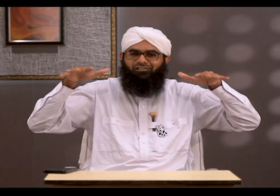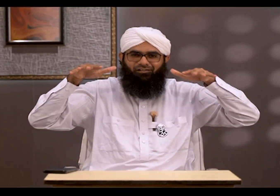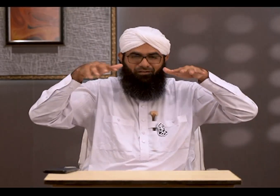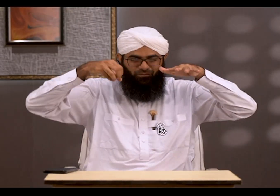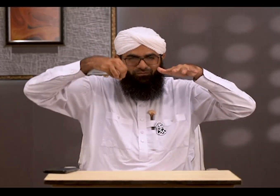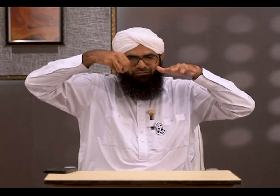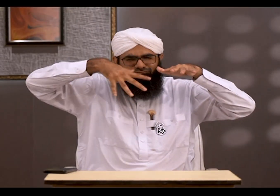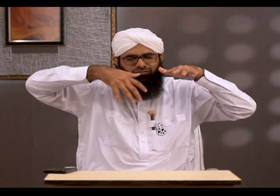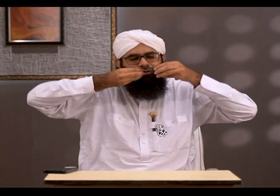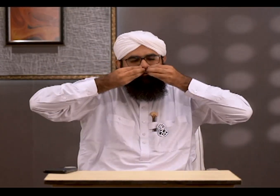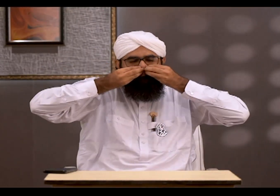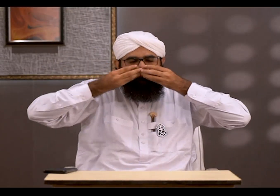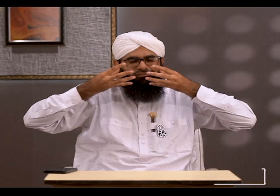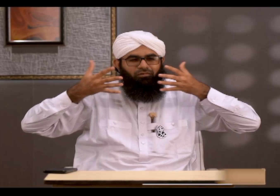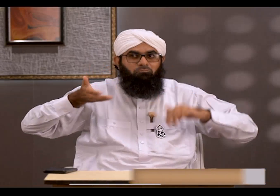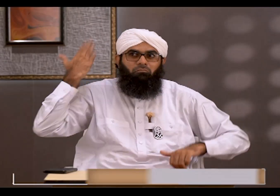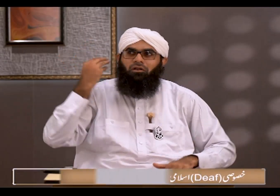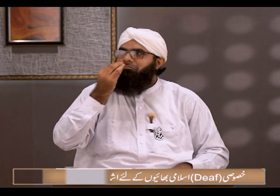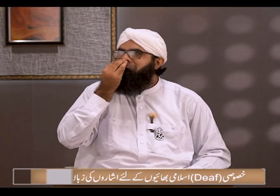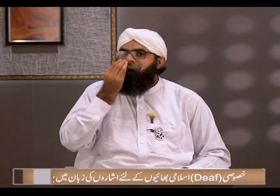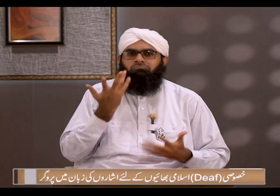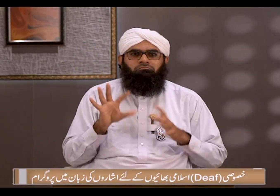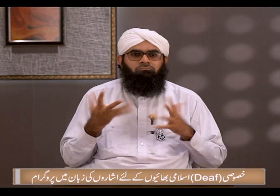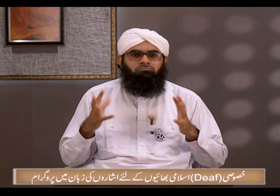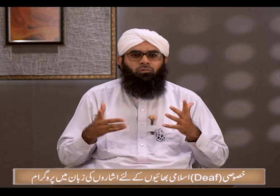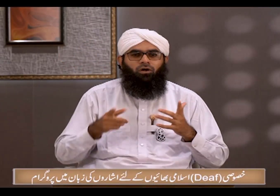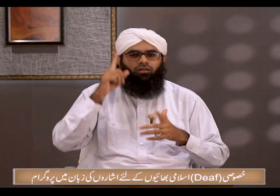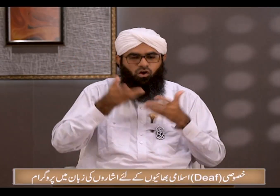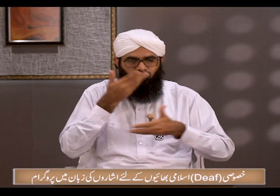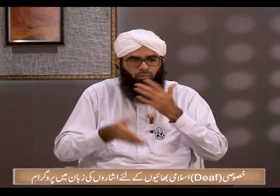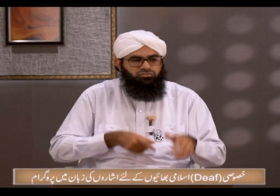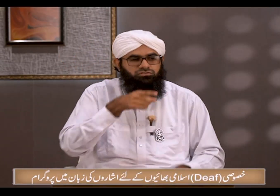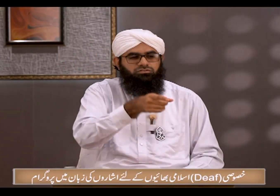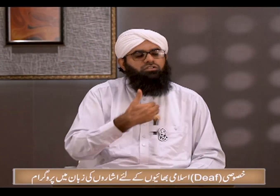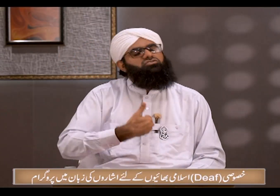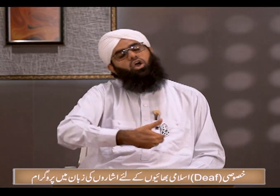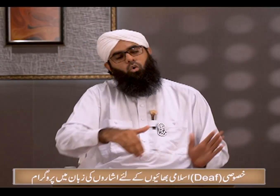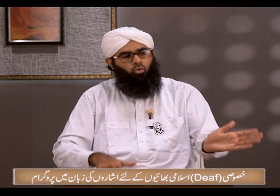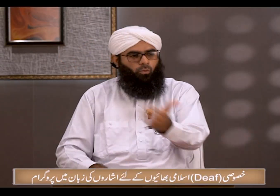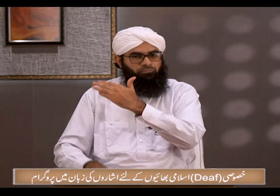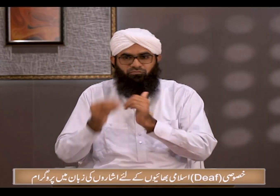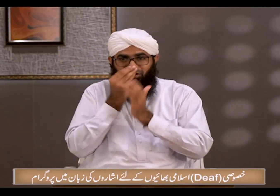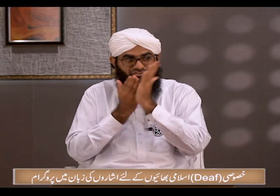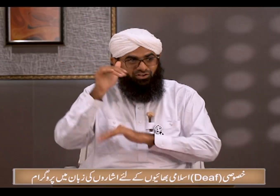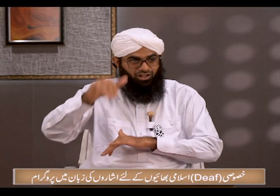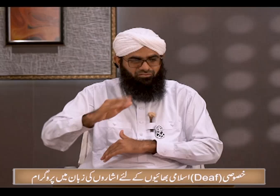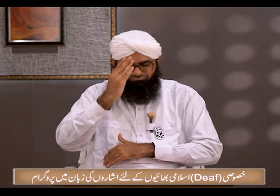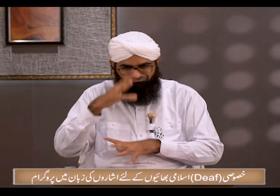جیسی خوشبو لوگوں نے کبھی نہ پائی تھی۔ اللہ پاک فرمائے گا کہ جاؤ اس کی طرف جو میں نے تمہارے لیے عزت تیار کر رکھی ہے،